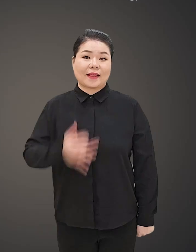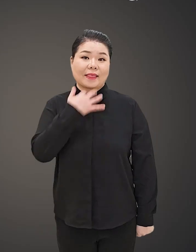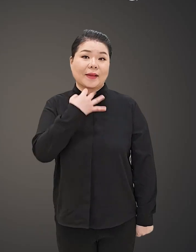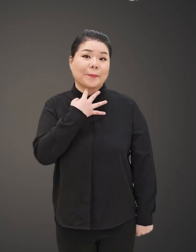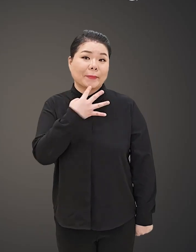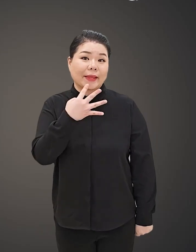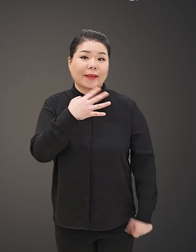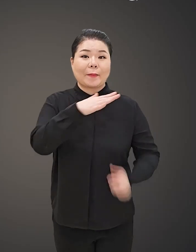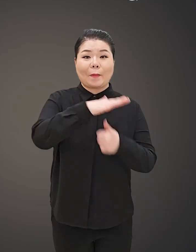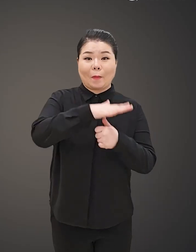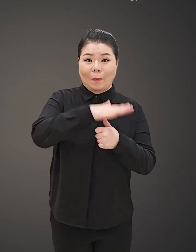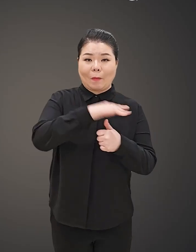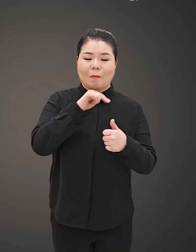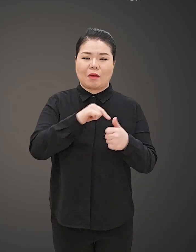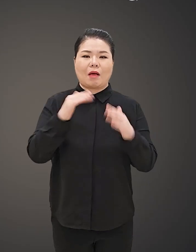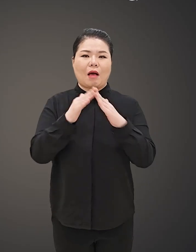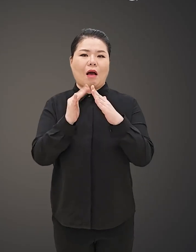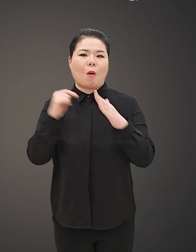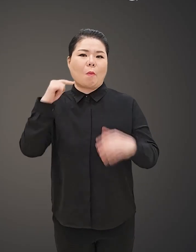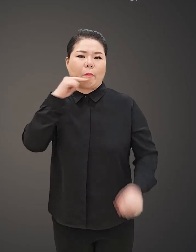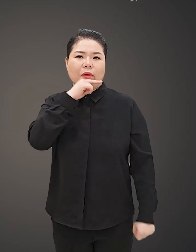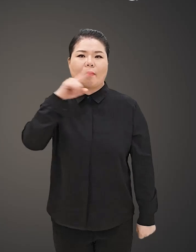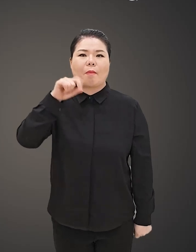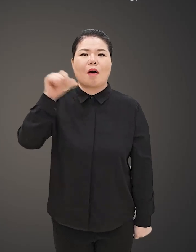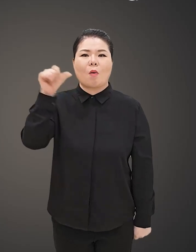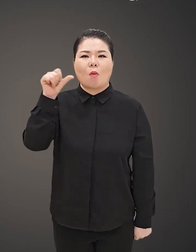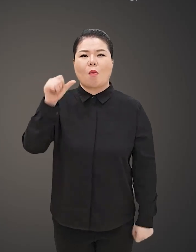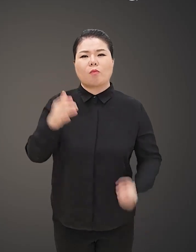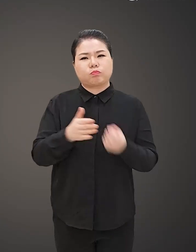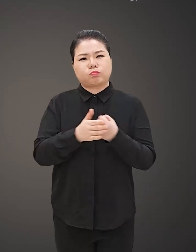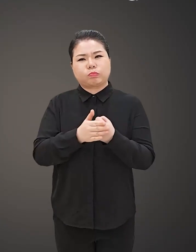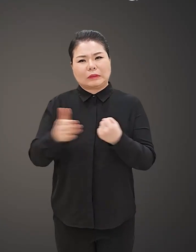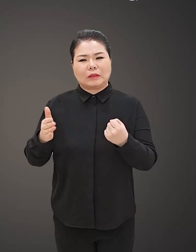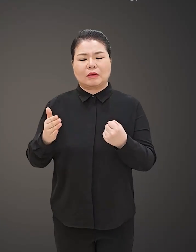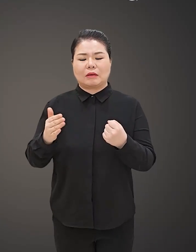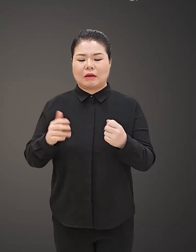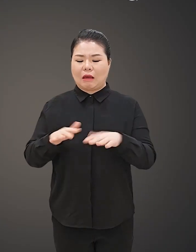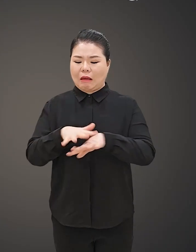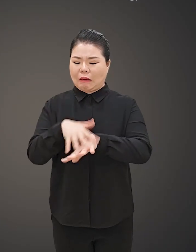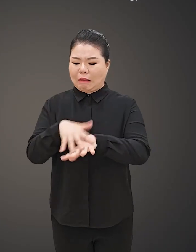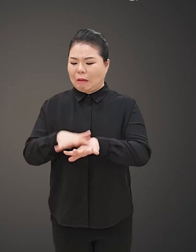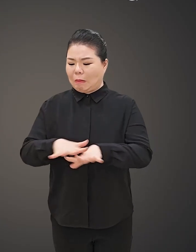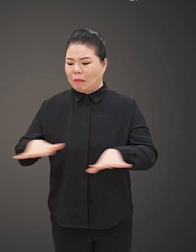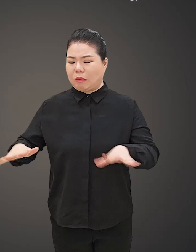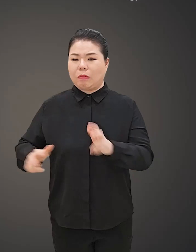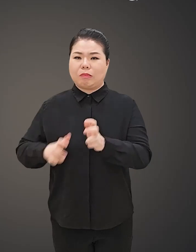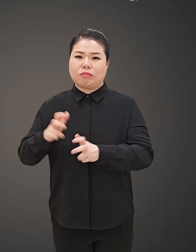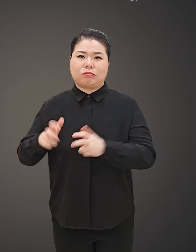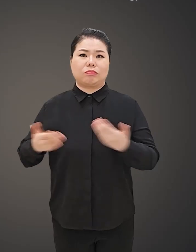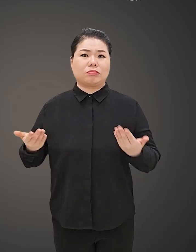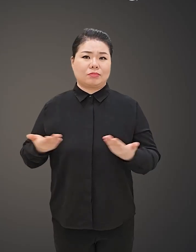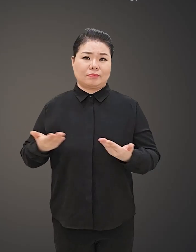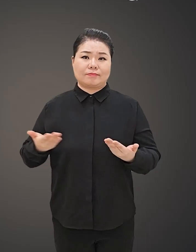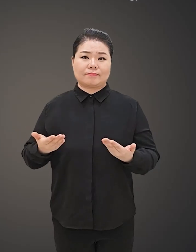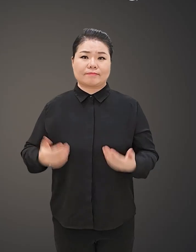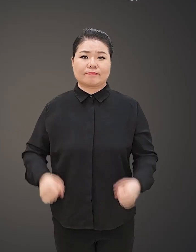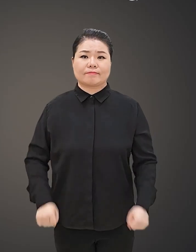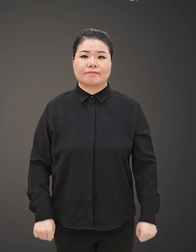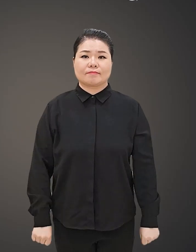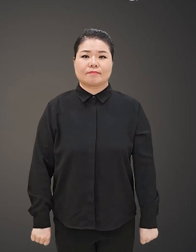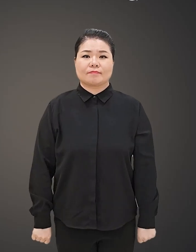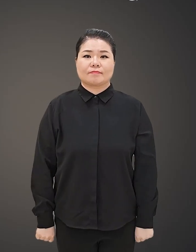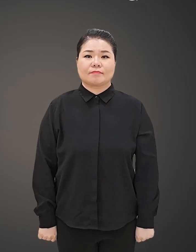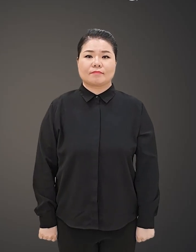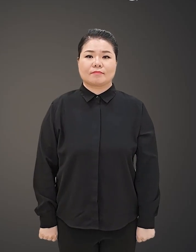여기 가족의 빚 600루피, 하나로 15,000원을 갚기 위해 4살의 카펫 공장에 팔려온 아이가 있습니다.